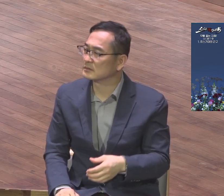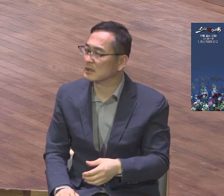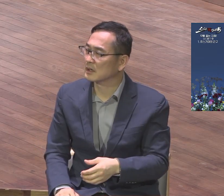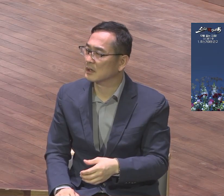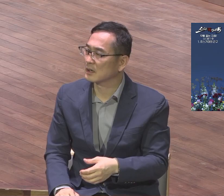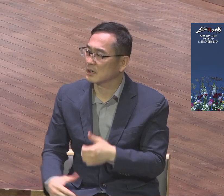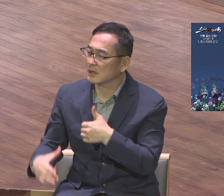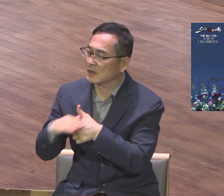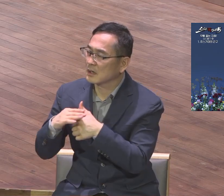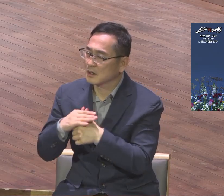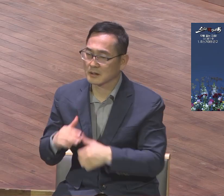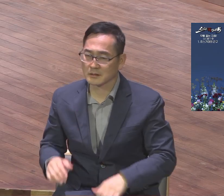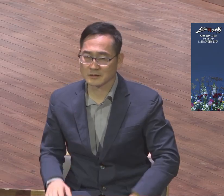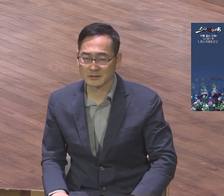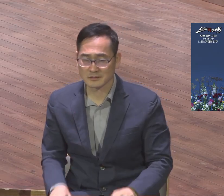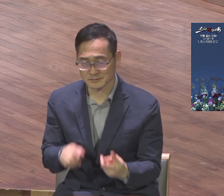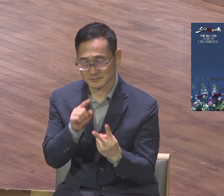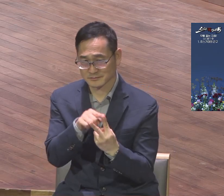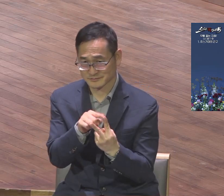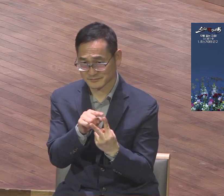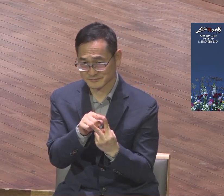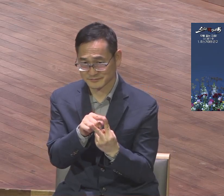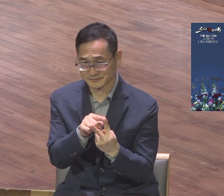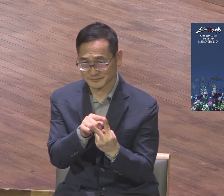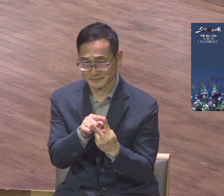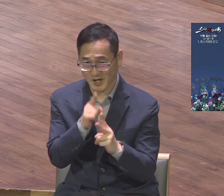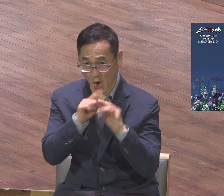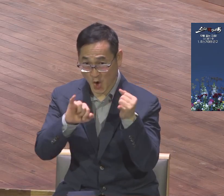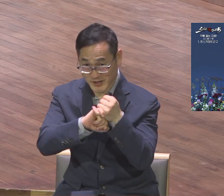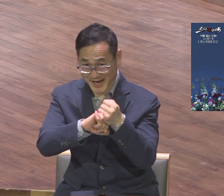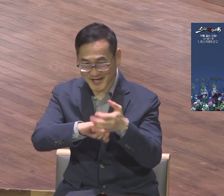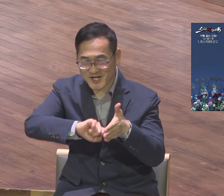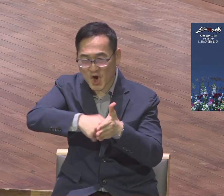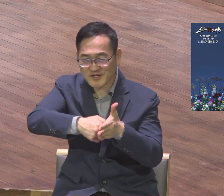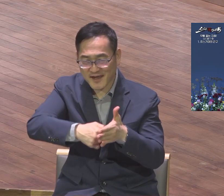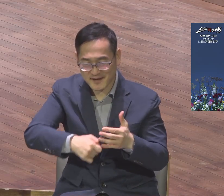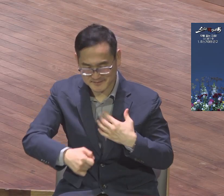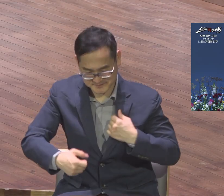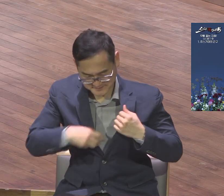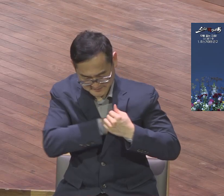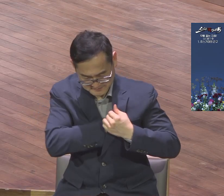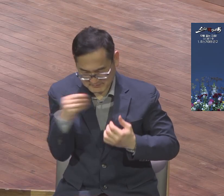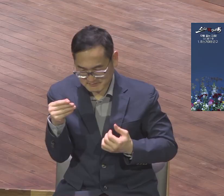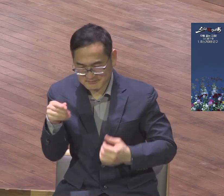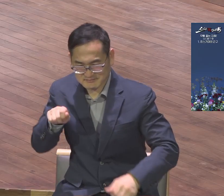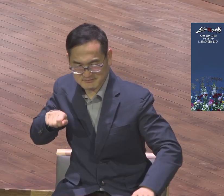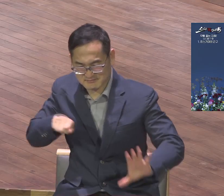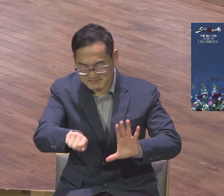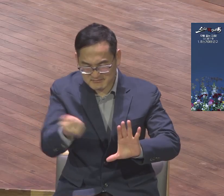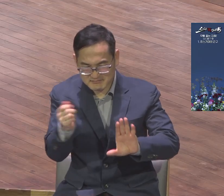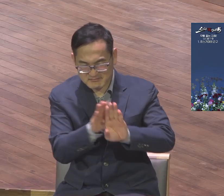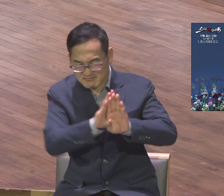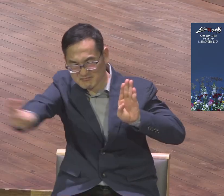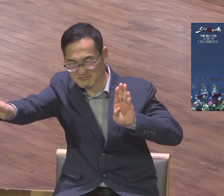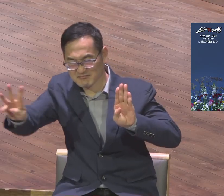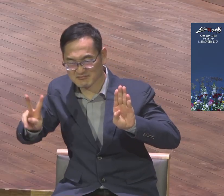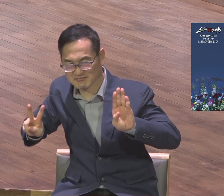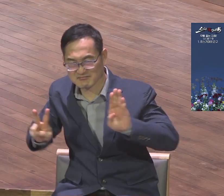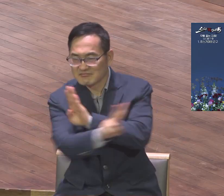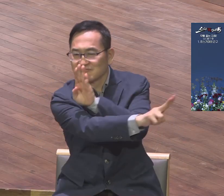이 기독도가 이 크리스찬이 은약의 열쇠를 가지고 문을 팍 열고 절망의